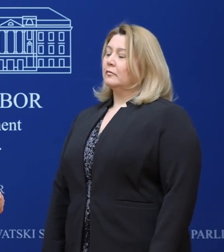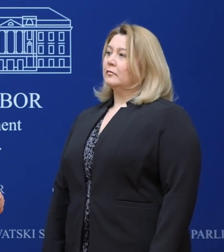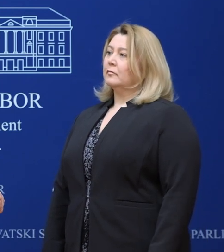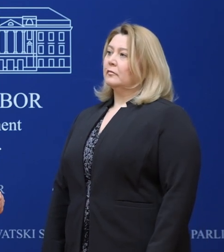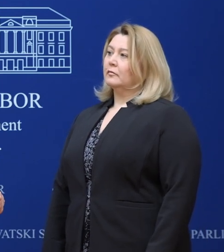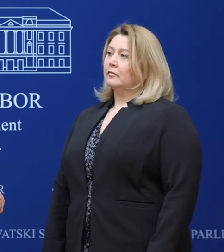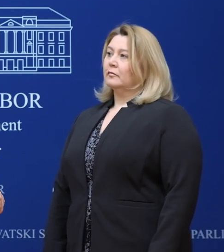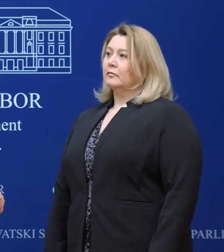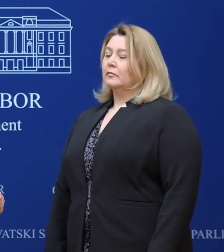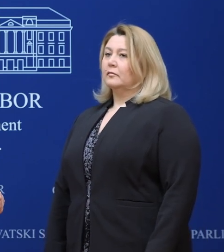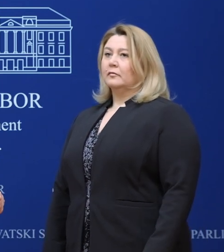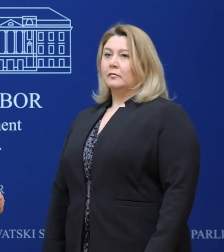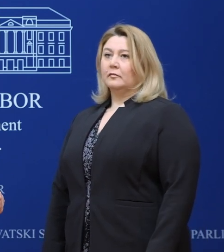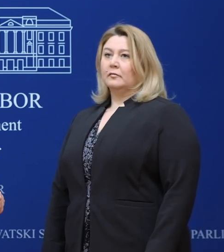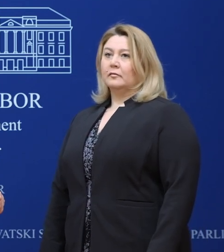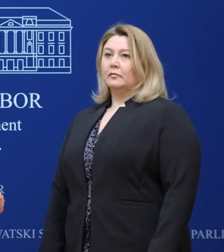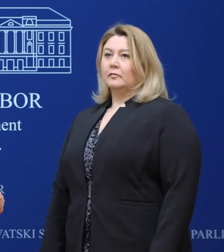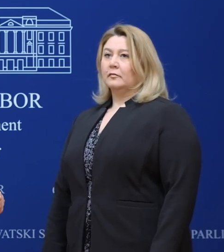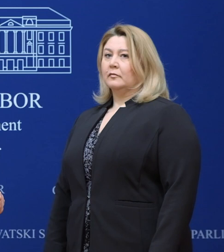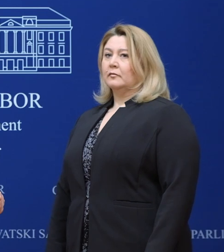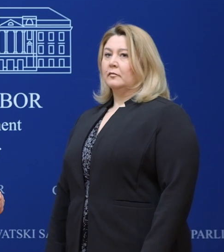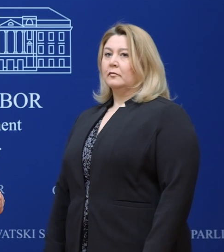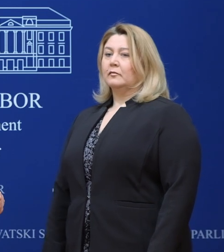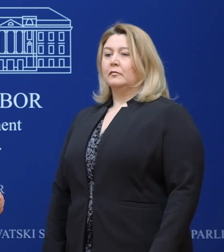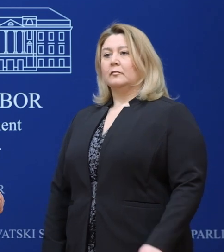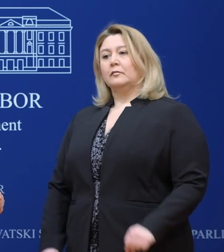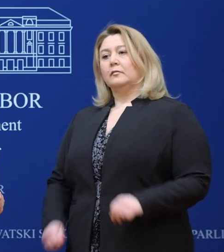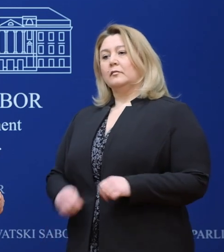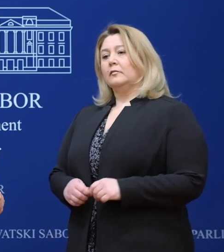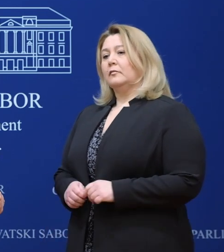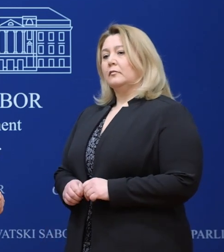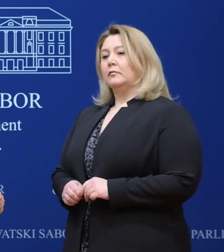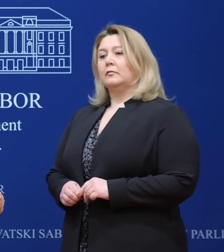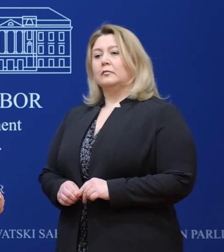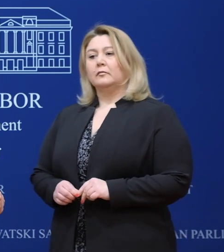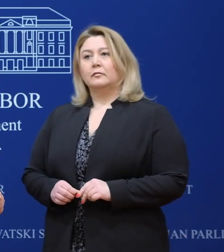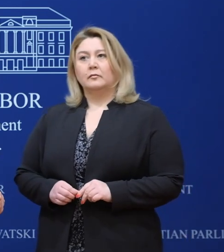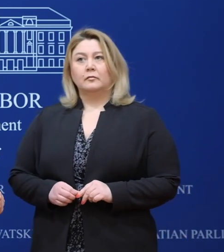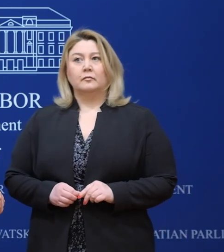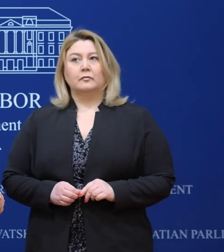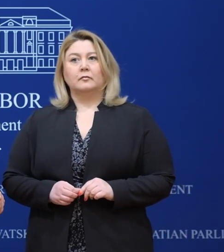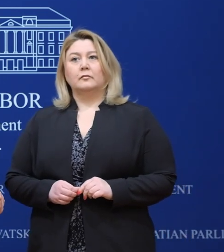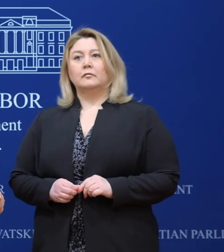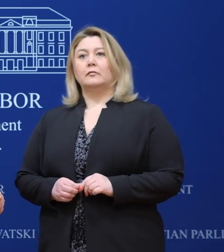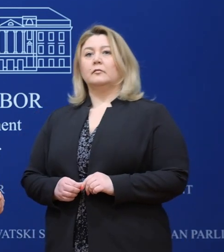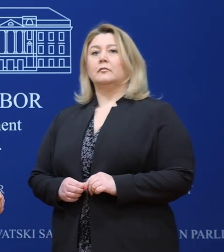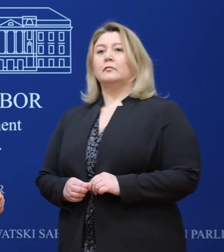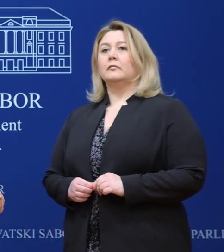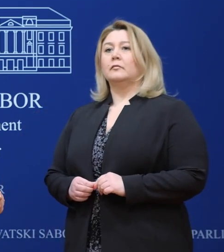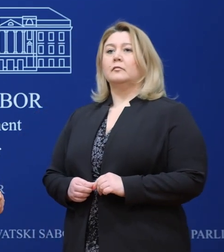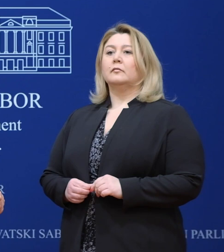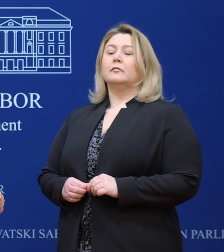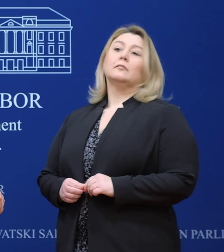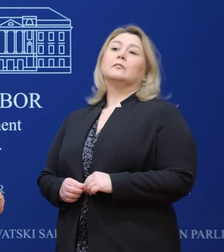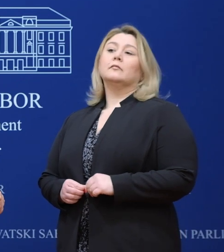neutemeljen, kao i njegovi zastupnici. Isto se to odnosi na oporbu. Ali kada on govori kao predsjednik vlade i u dokumentu